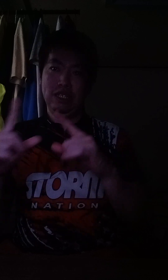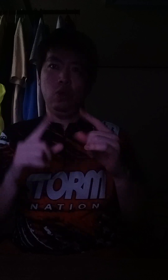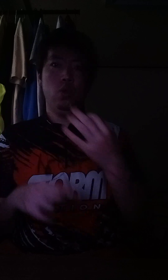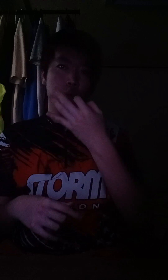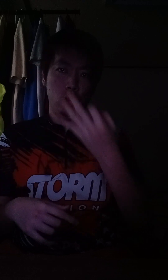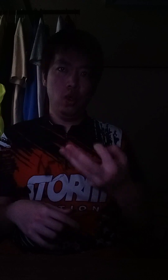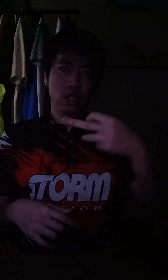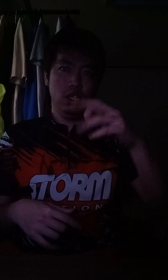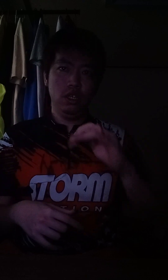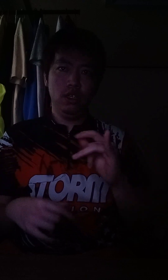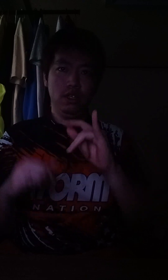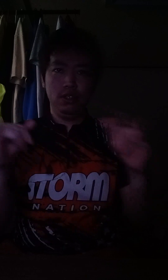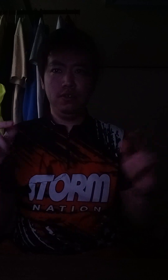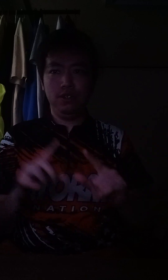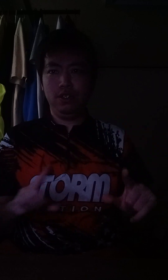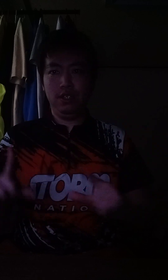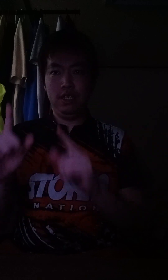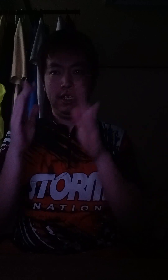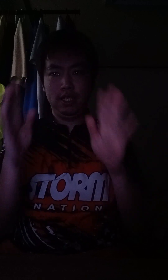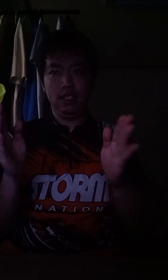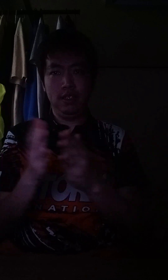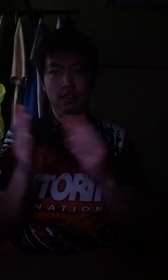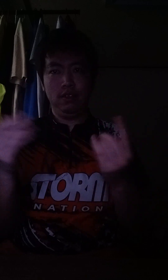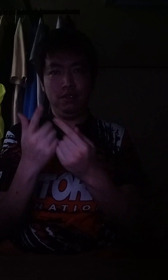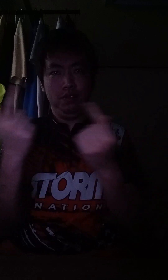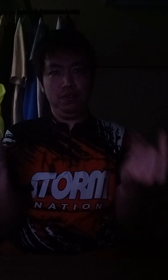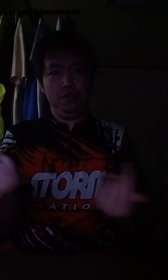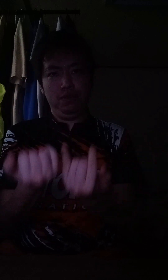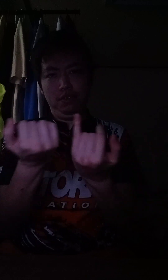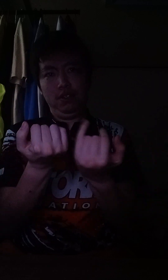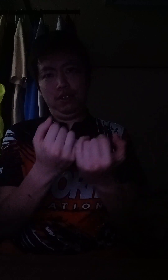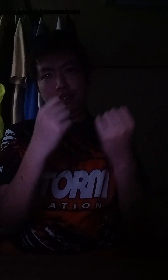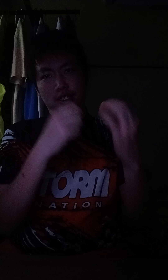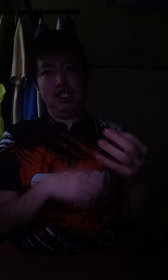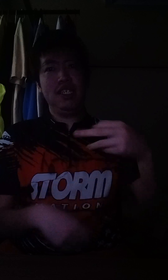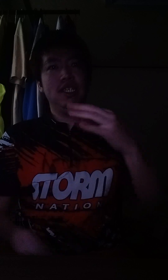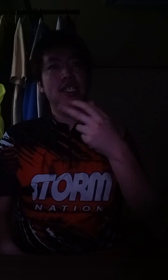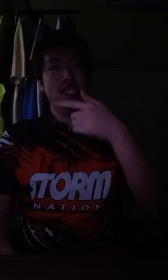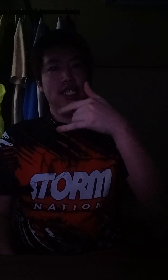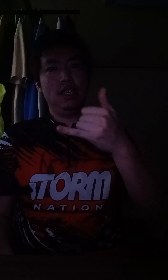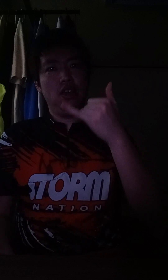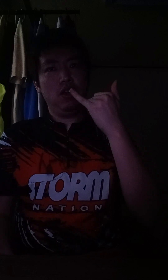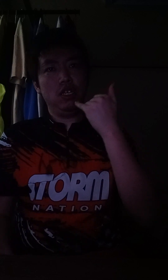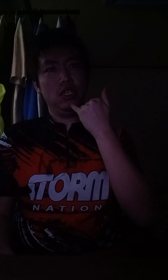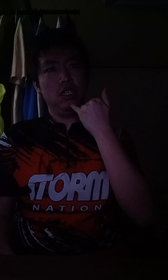호전돼 중환자실에 입원한 지 닷새 만에 일반 병실로 옮기게 된 승현이.